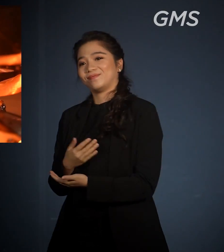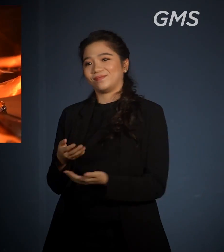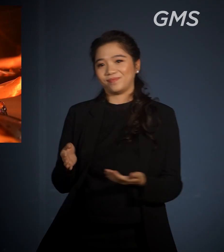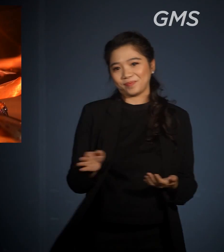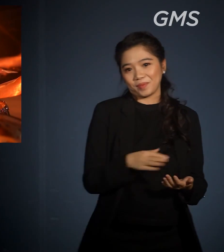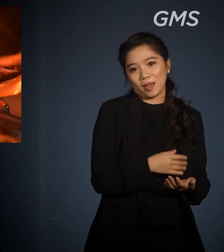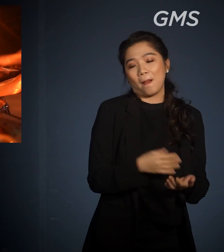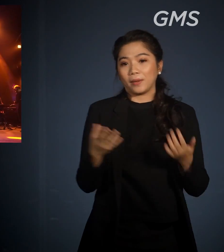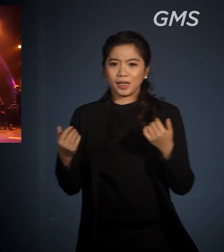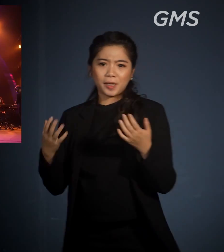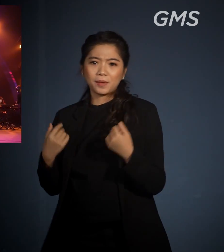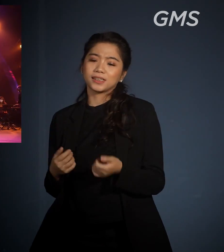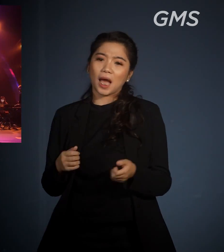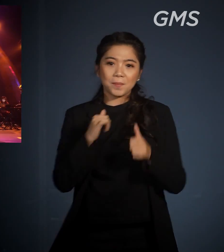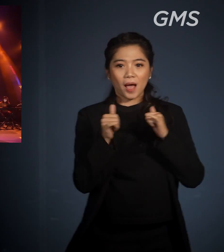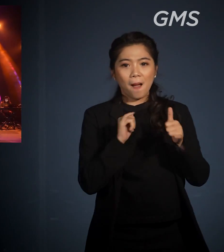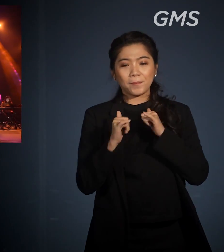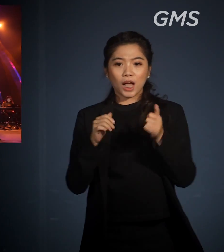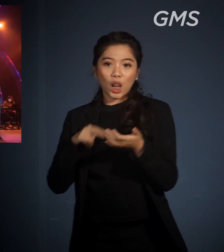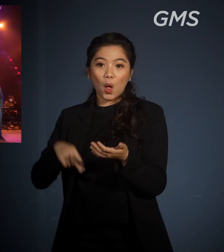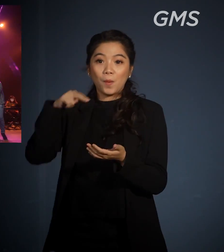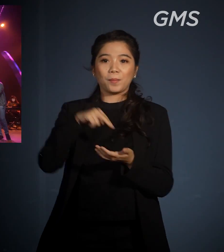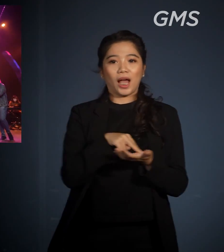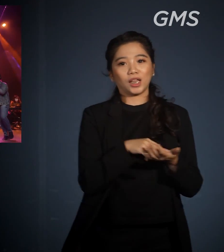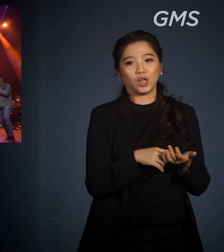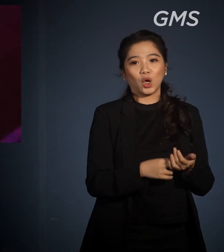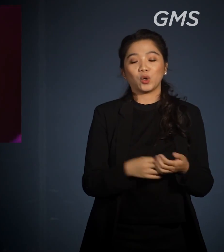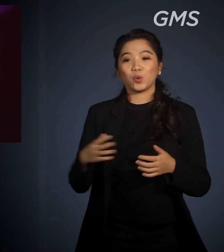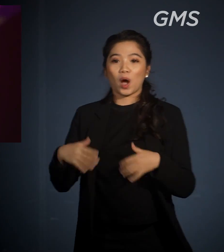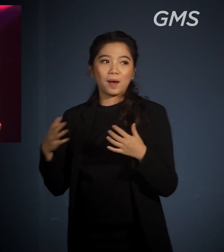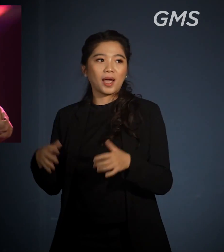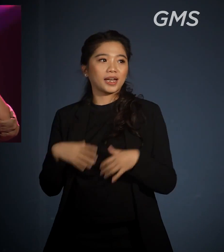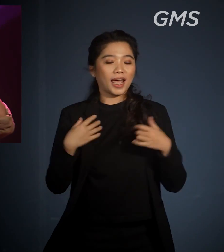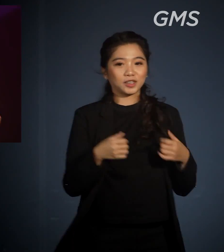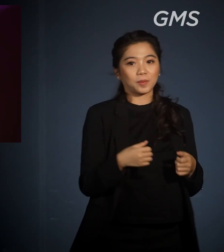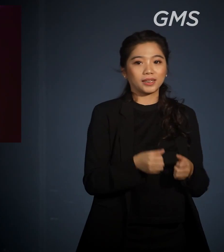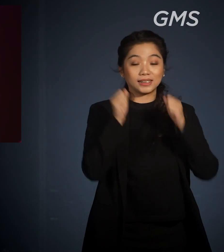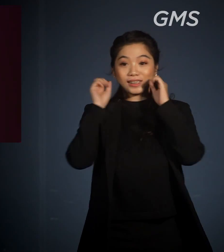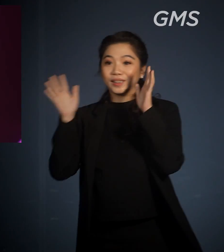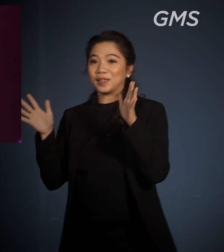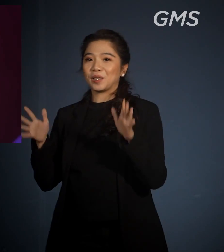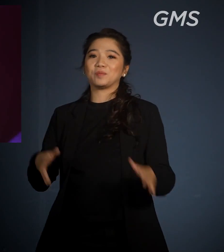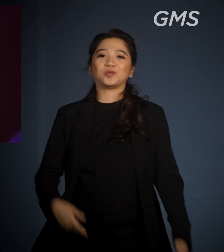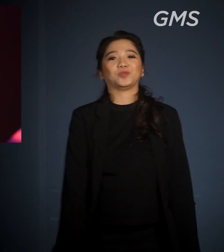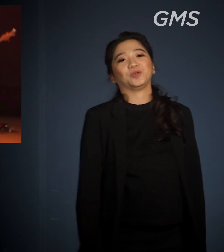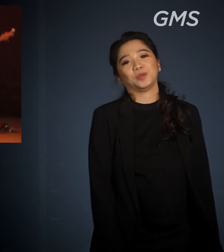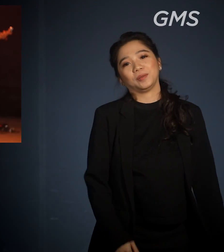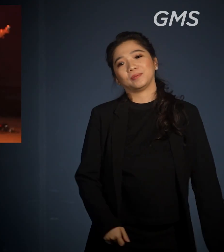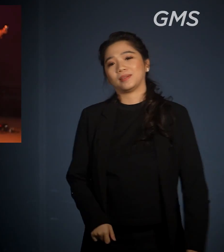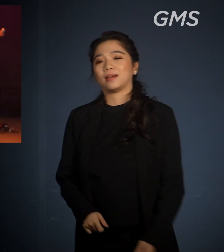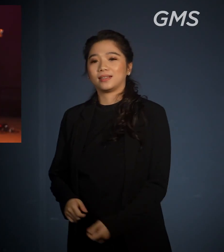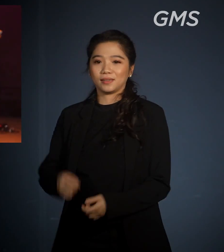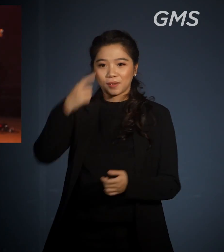bersorak-sorak. Mari bersama melompat, luapkan ekspresimu,